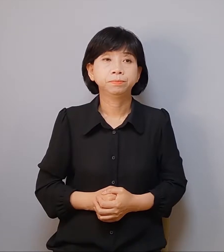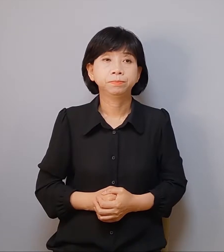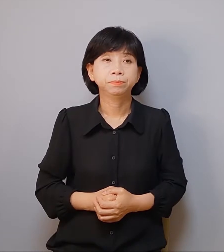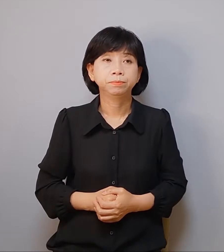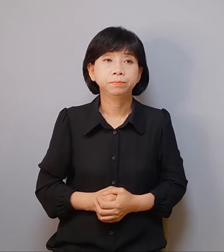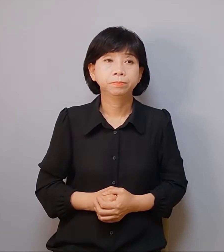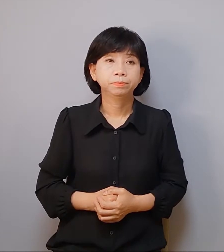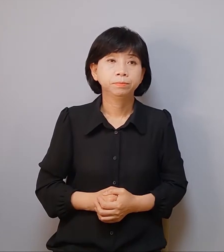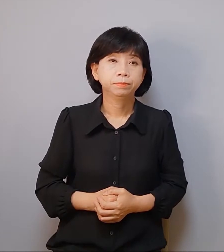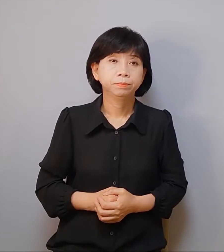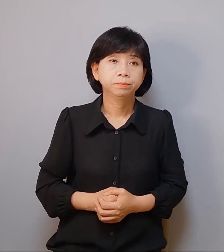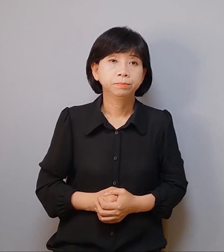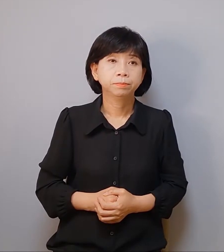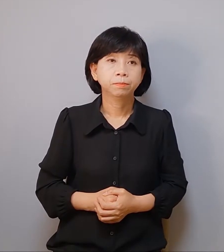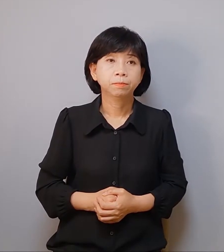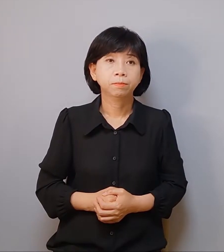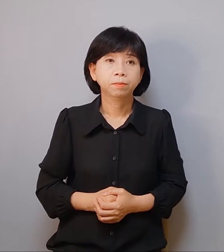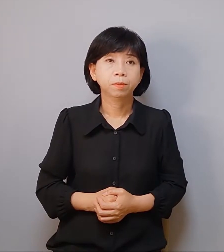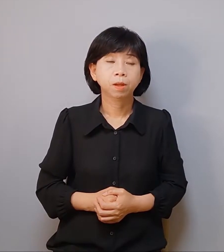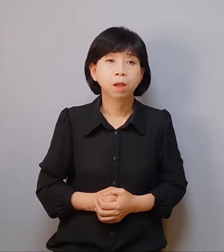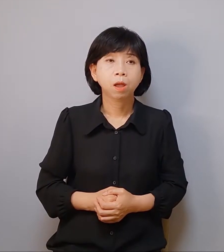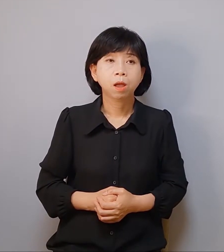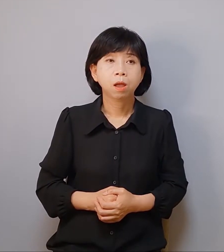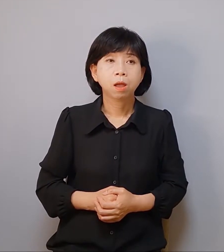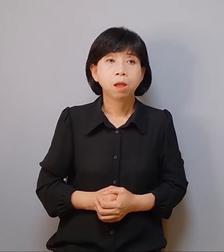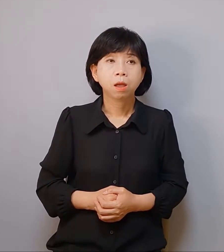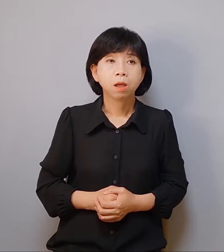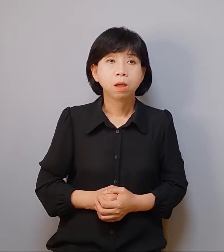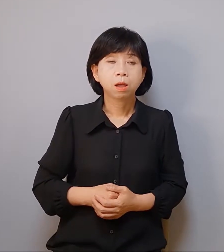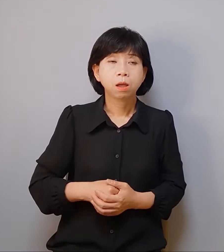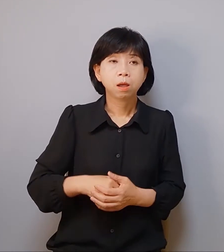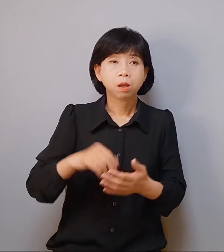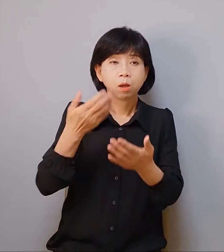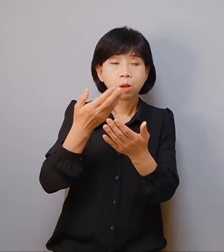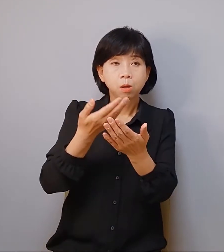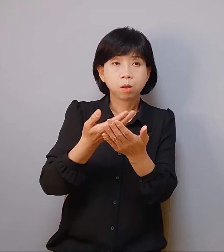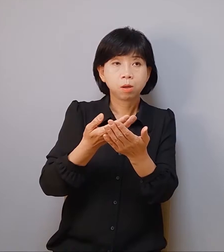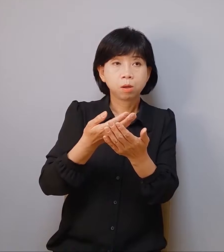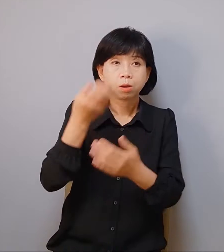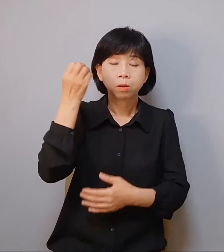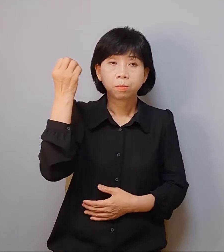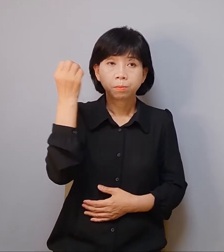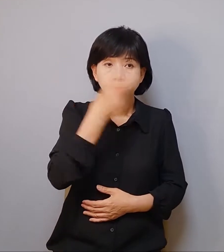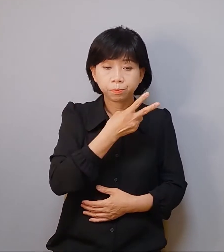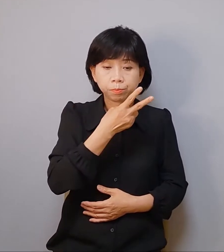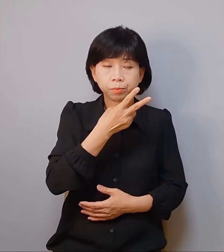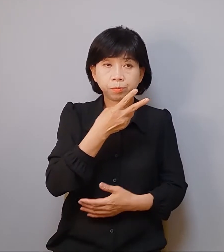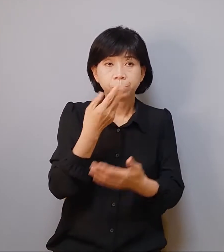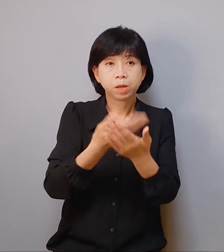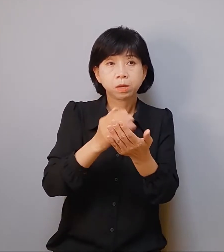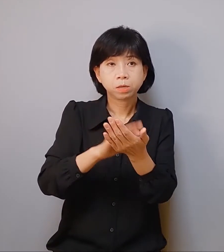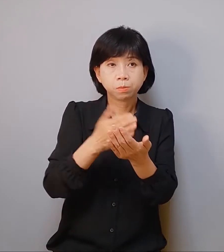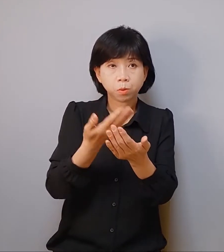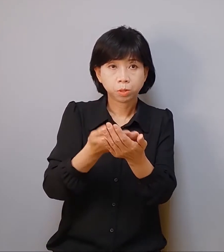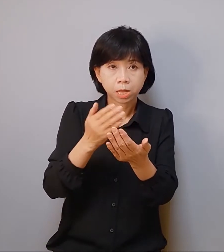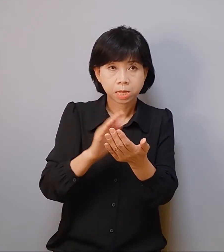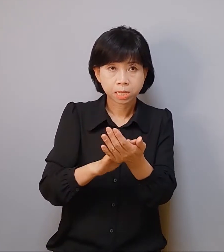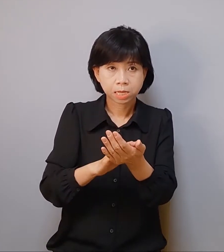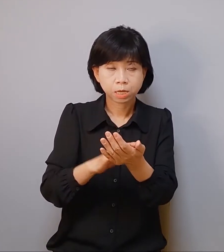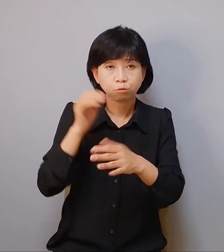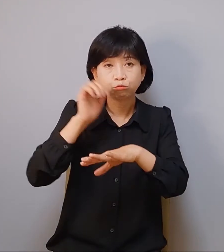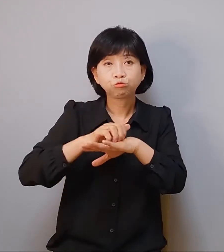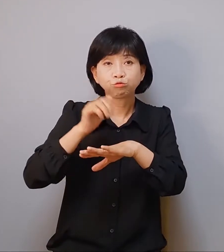리모델링 7주 훈련은 다음 주부터 시작합니다. 필참자인, 목자, 회장, 안수집사,